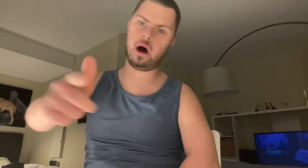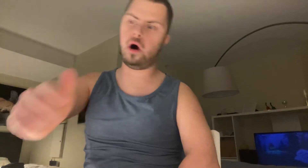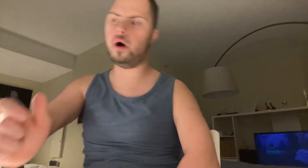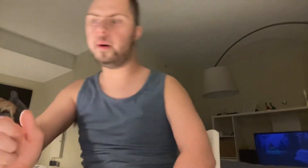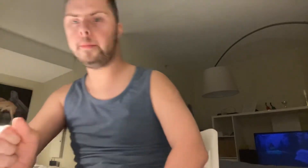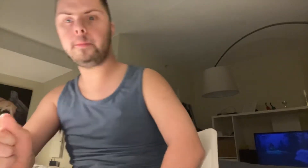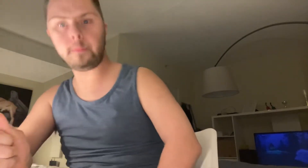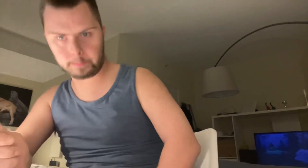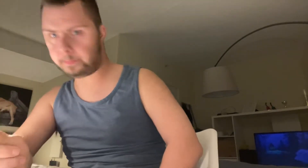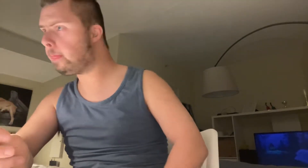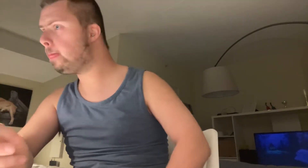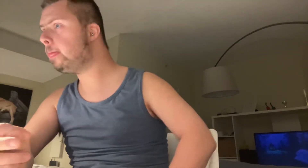Ja.